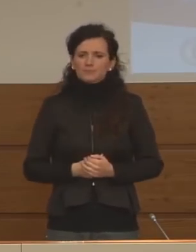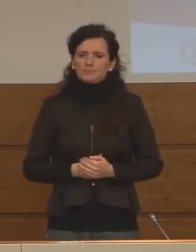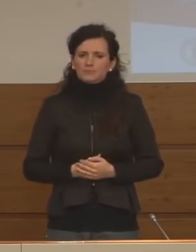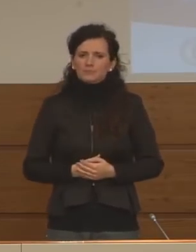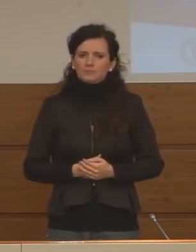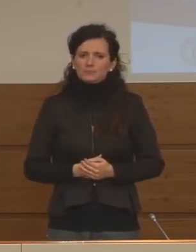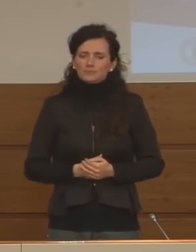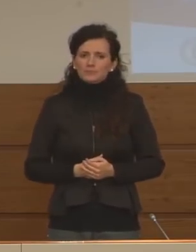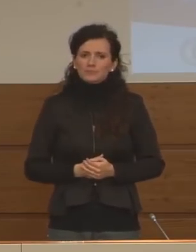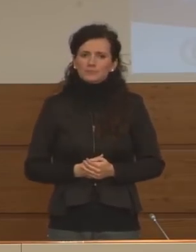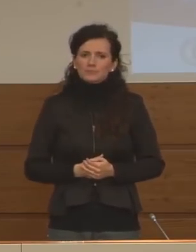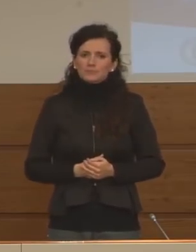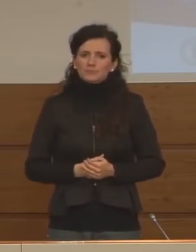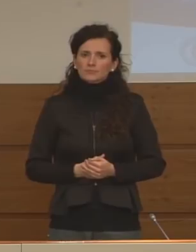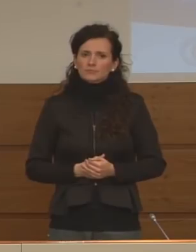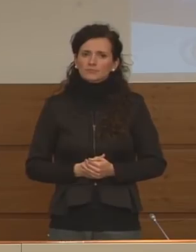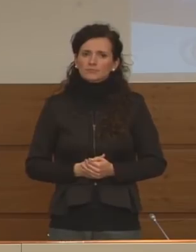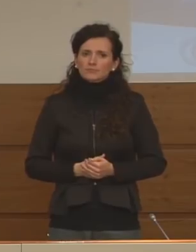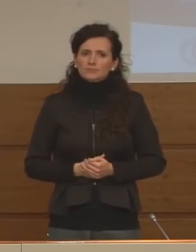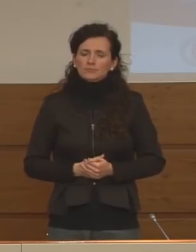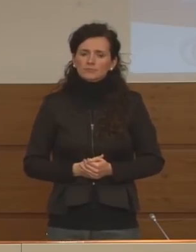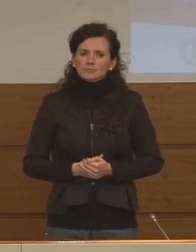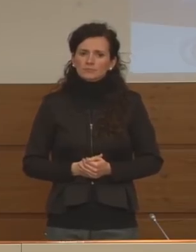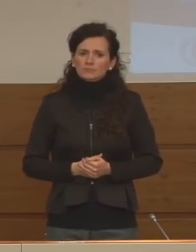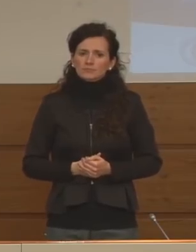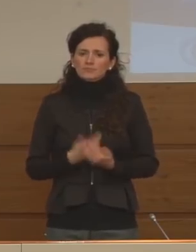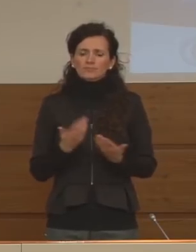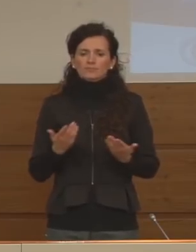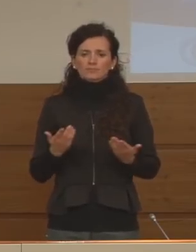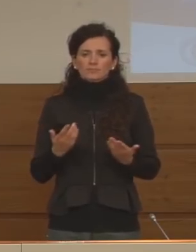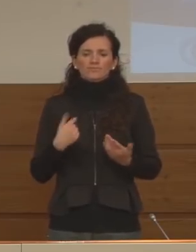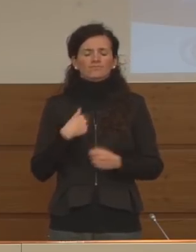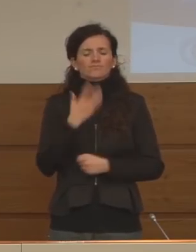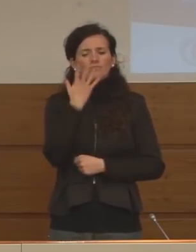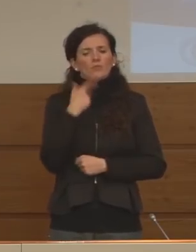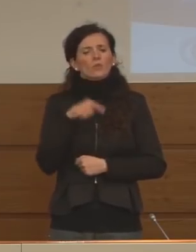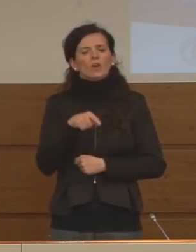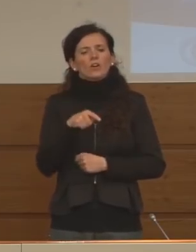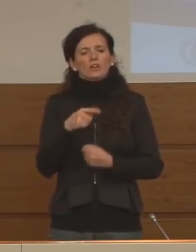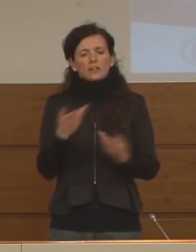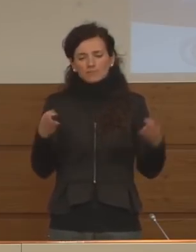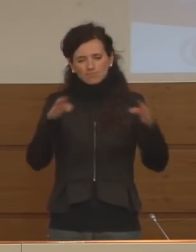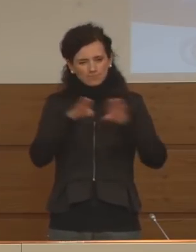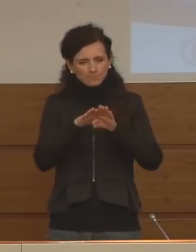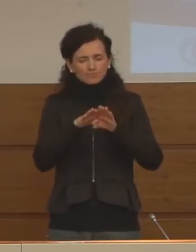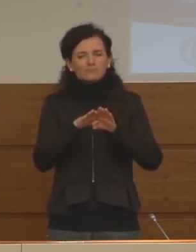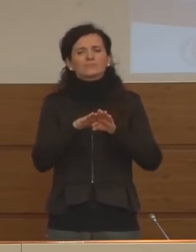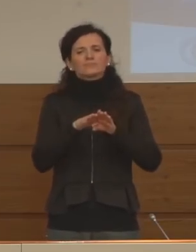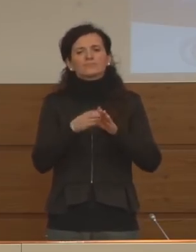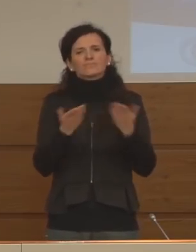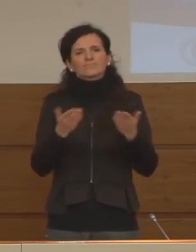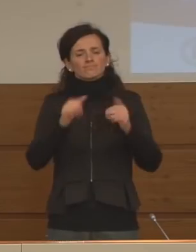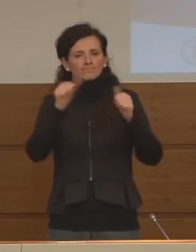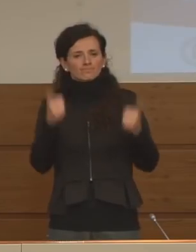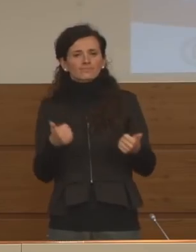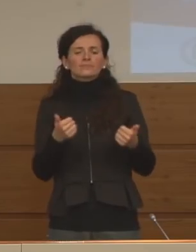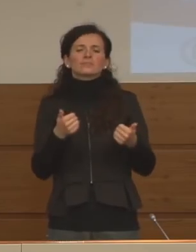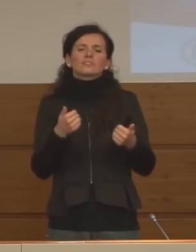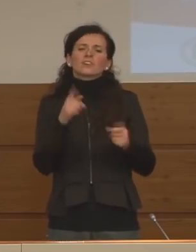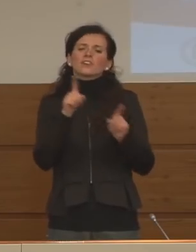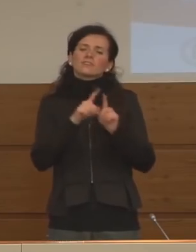questo mio incontro abbracciando un amico è un galantuomo come angelo